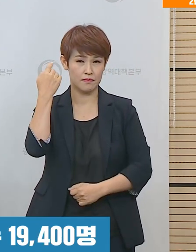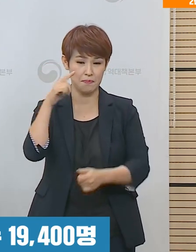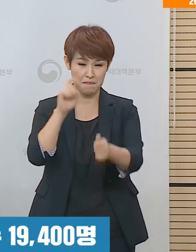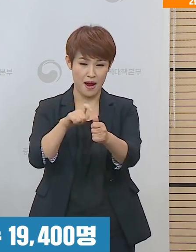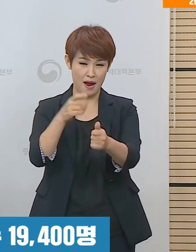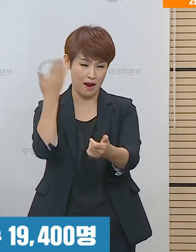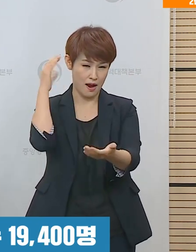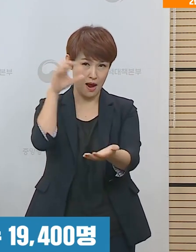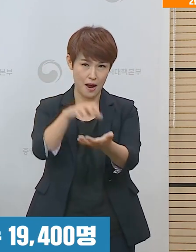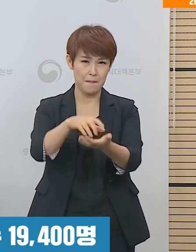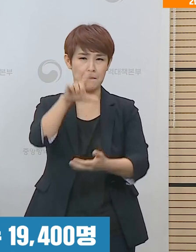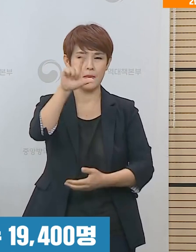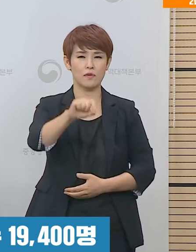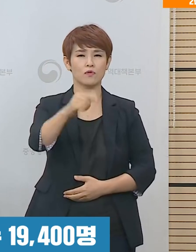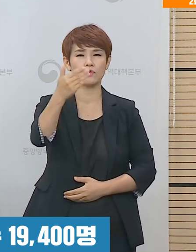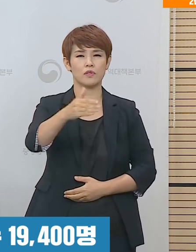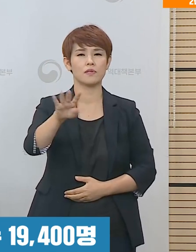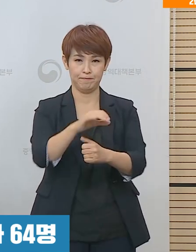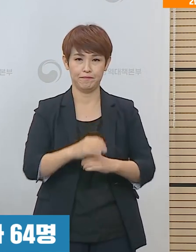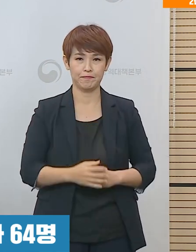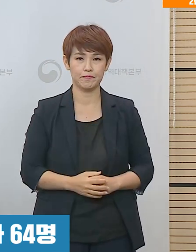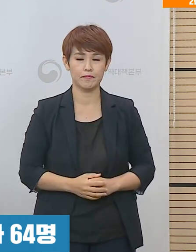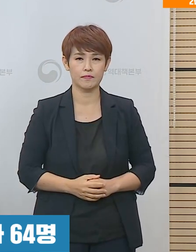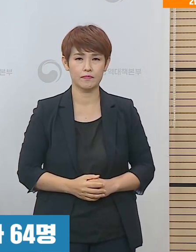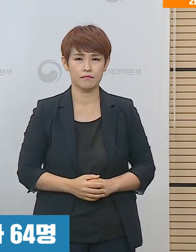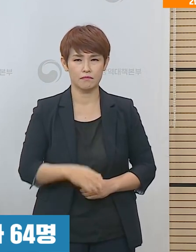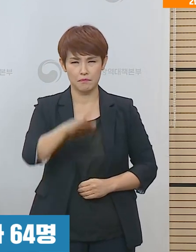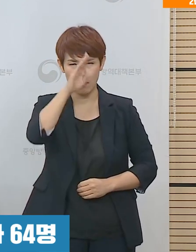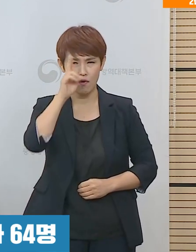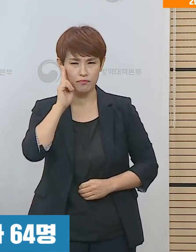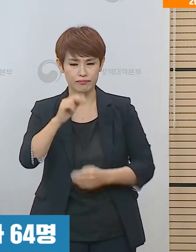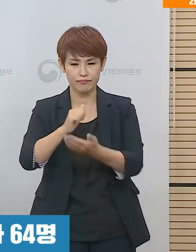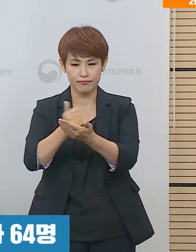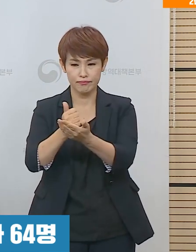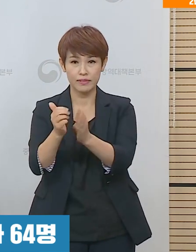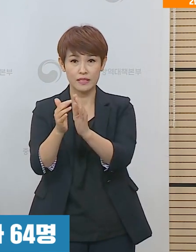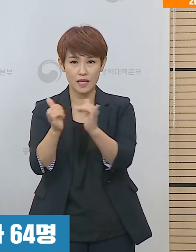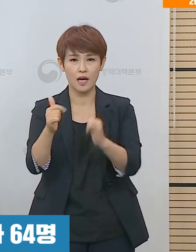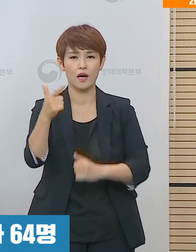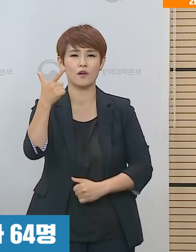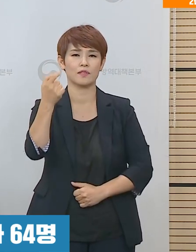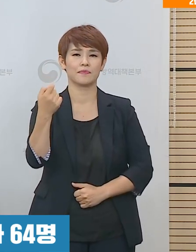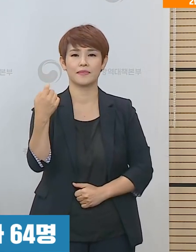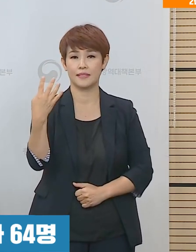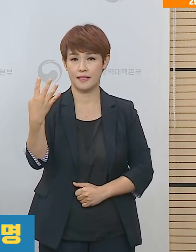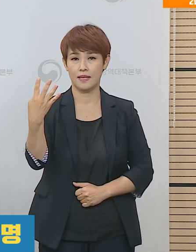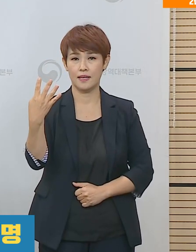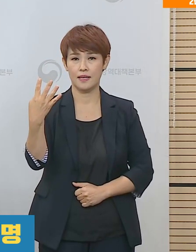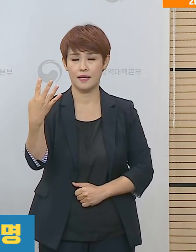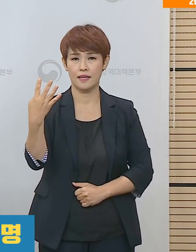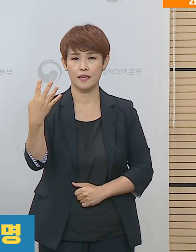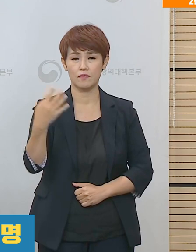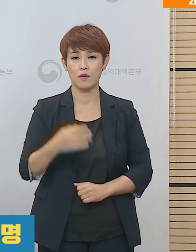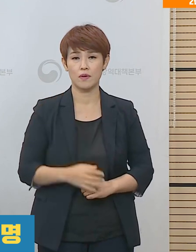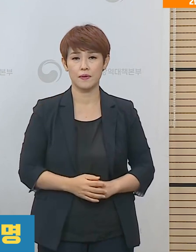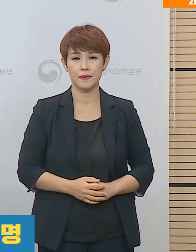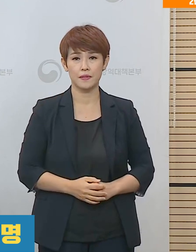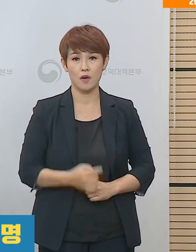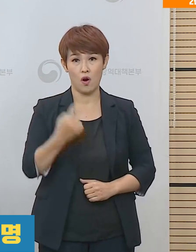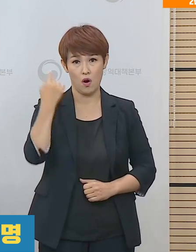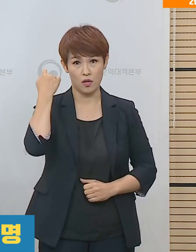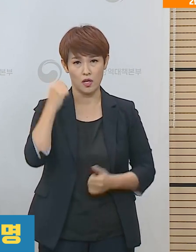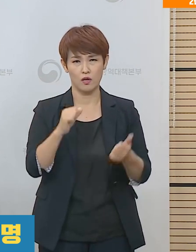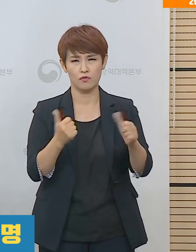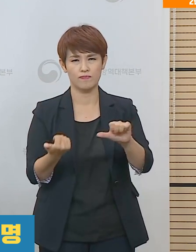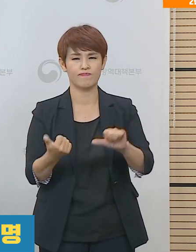수는 19,400명입니다. 위중증 환자는 64명입니다. 어제는